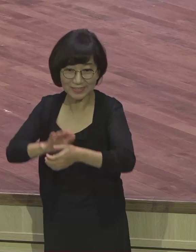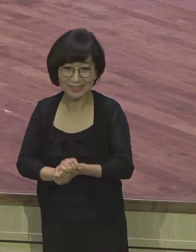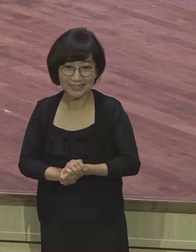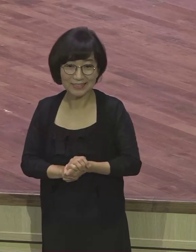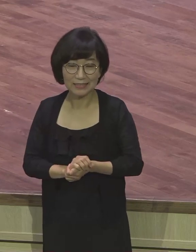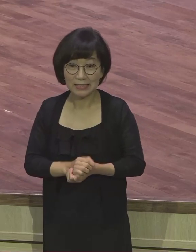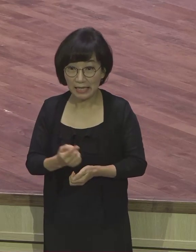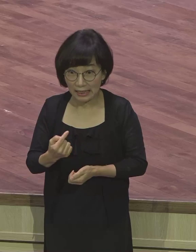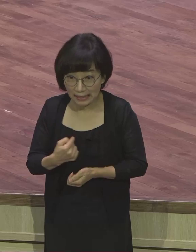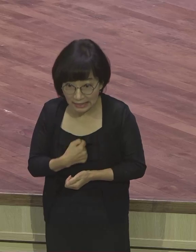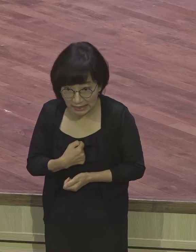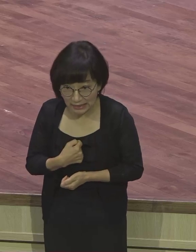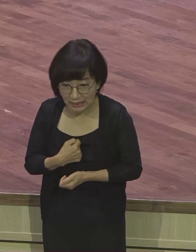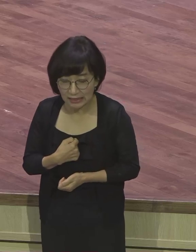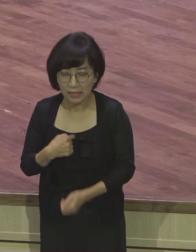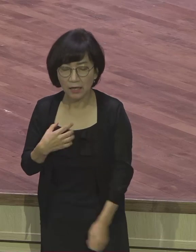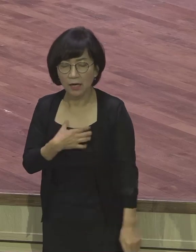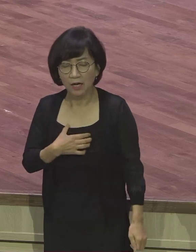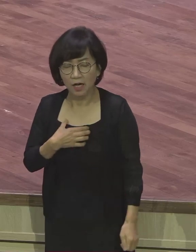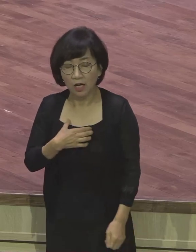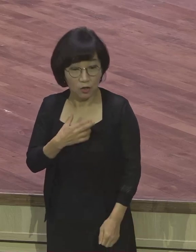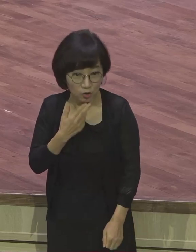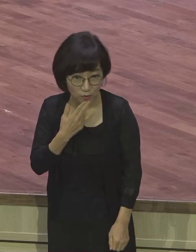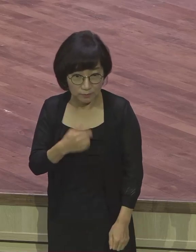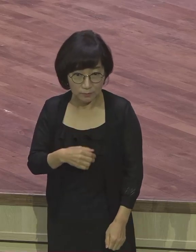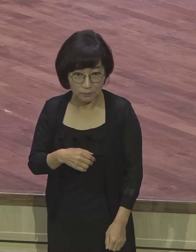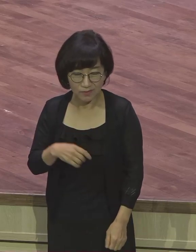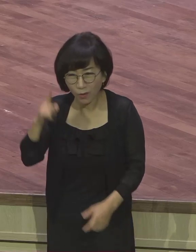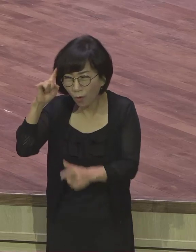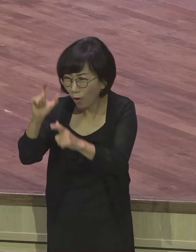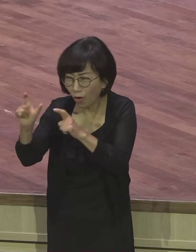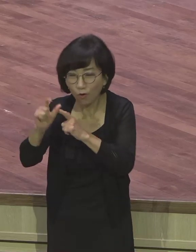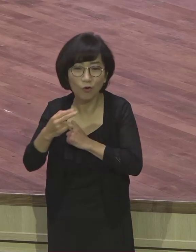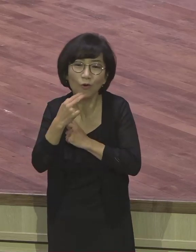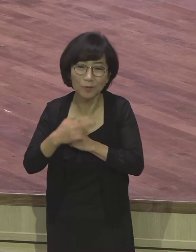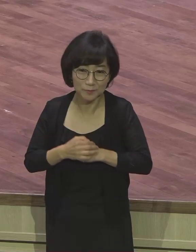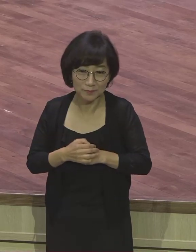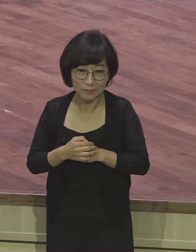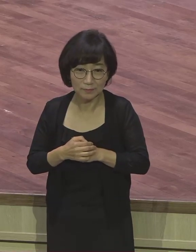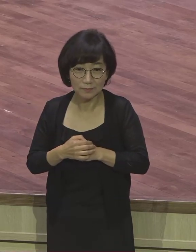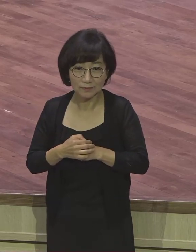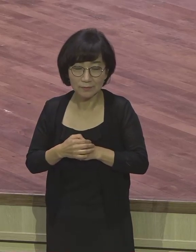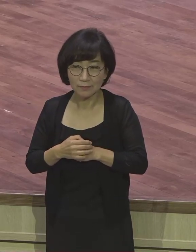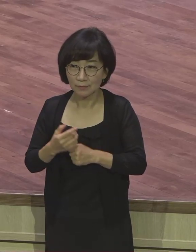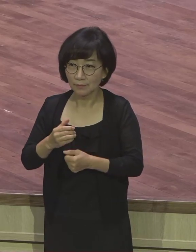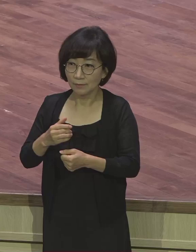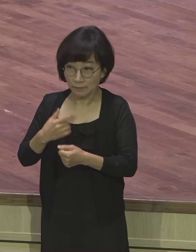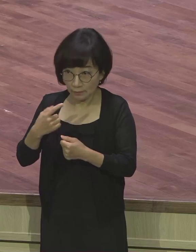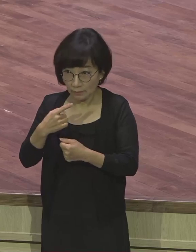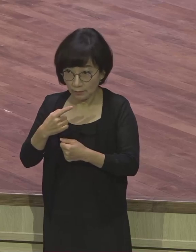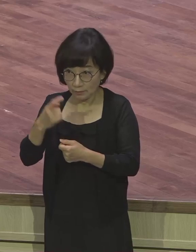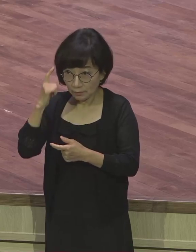생각도 없고 고민도 없고 걱정도 없고 염려도 없어요. 다 와도 나하고 상관없어요. 그래서도